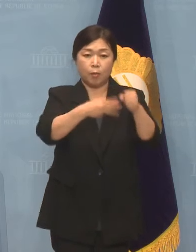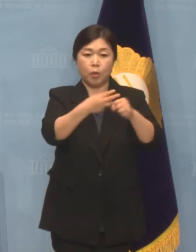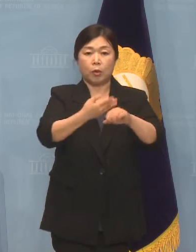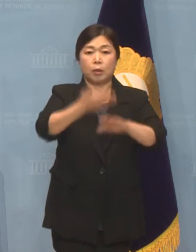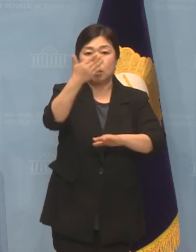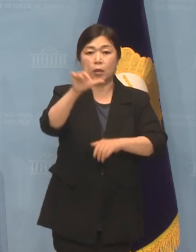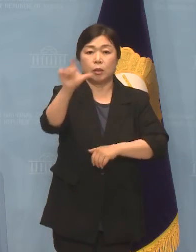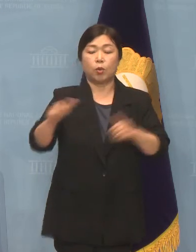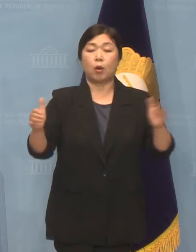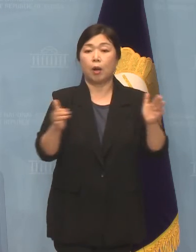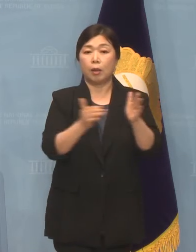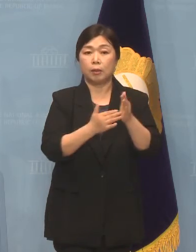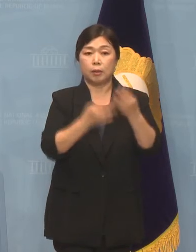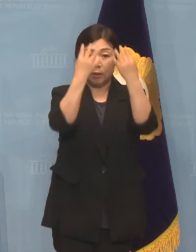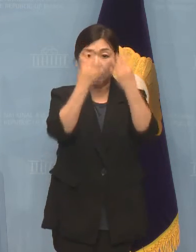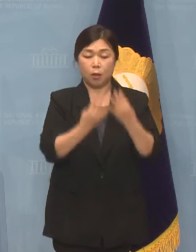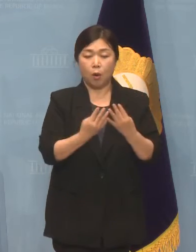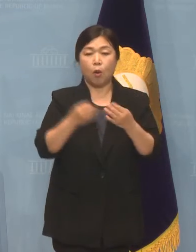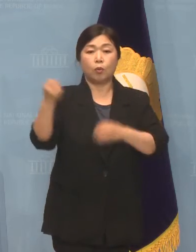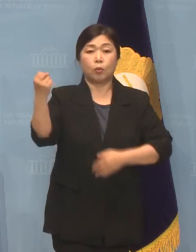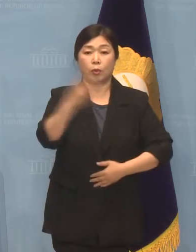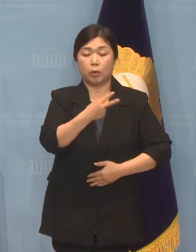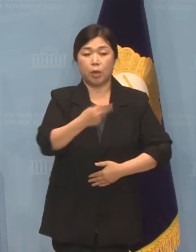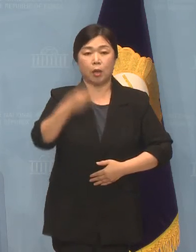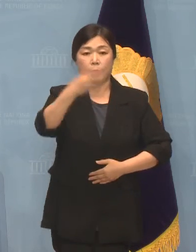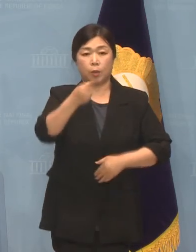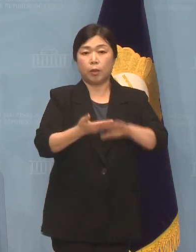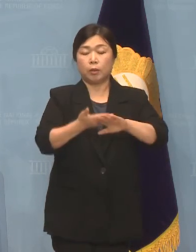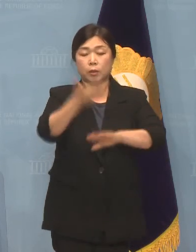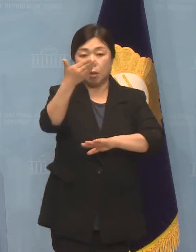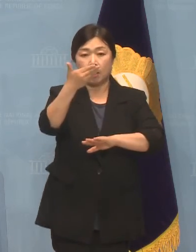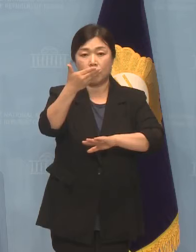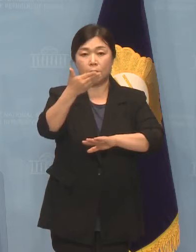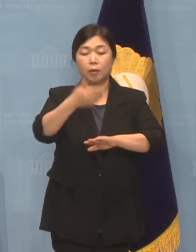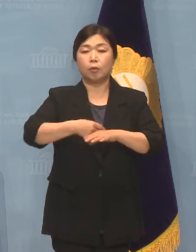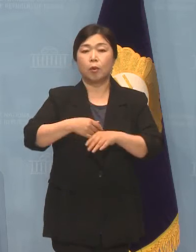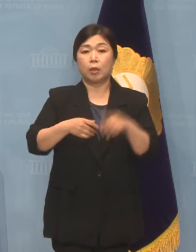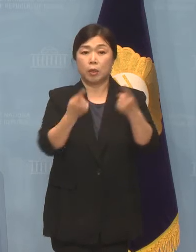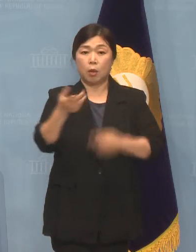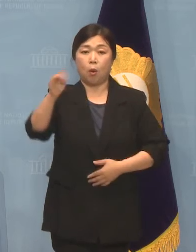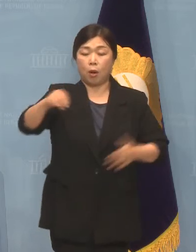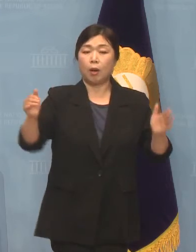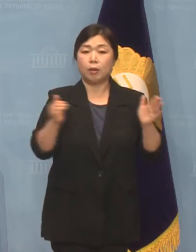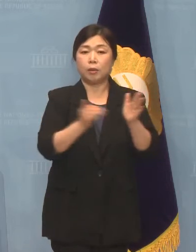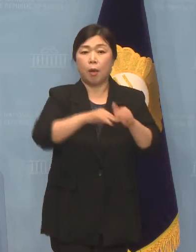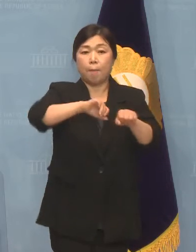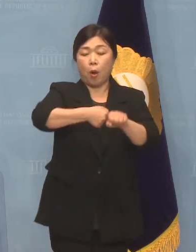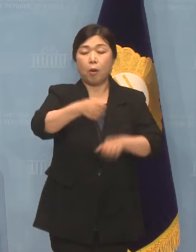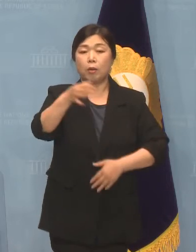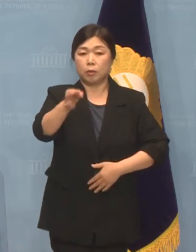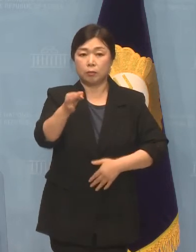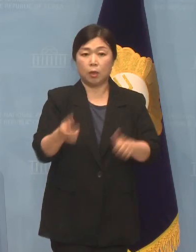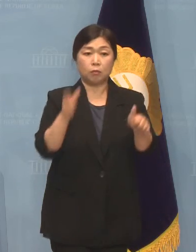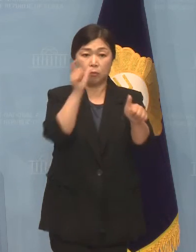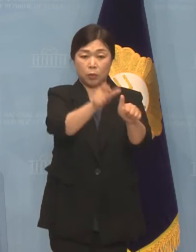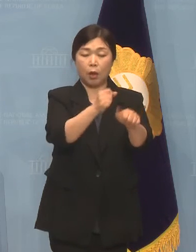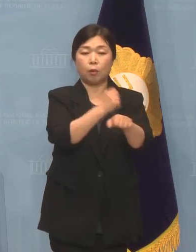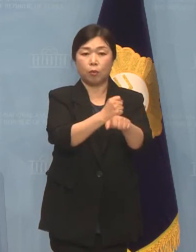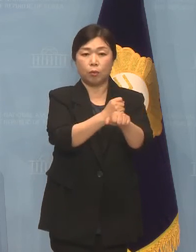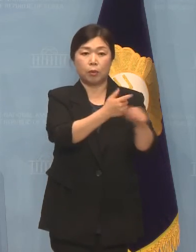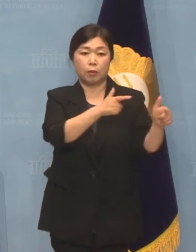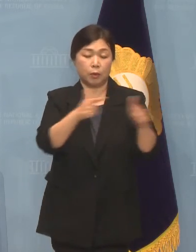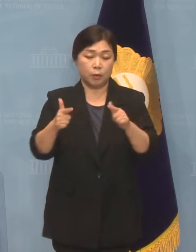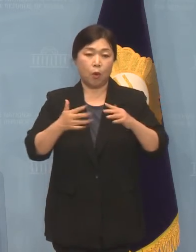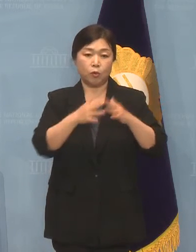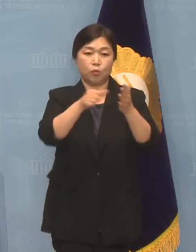이상 15년 이하의 징역 또는 3천만 원 이상 1억 원 이하의 벌금을 과하도록 하는 등